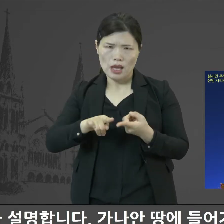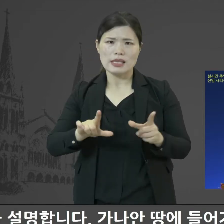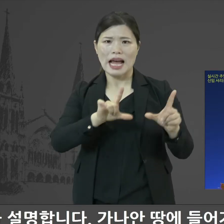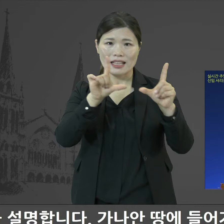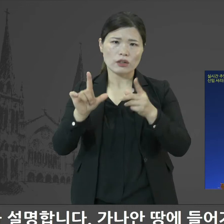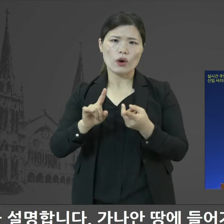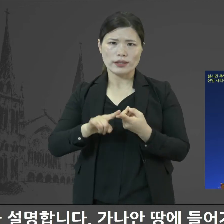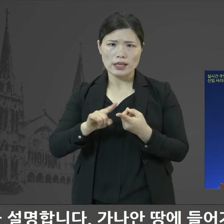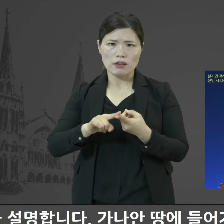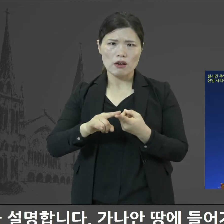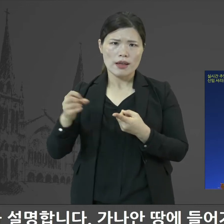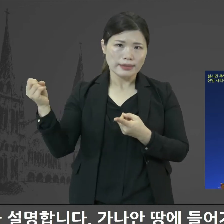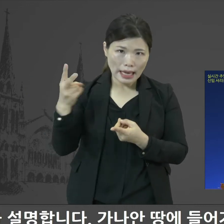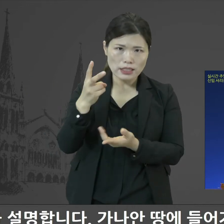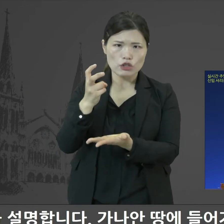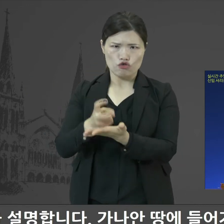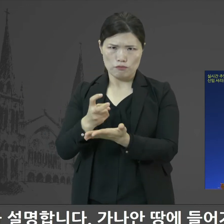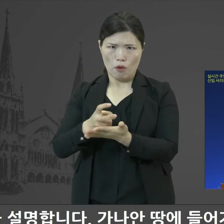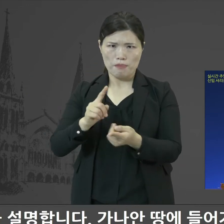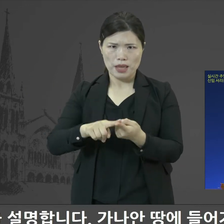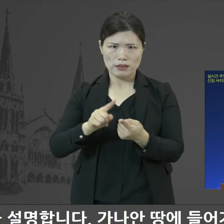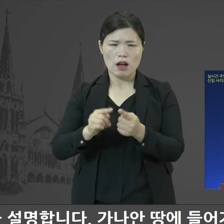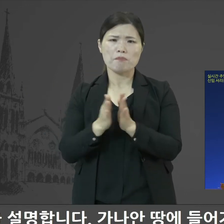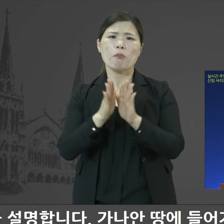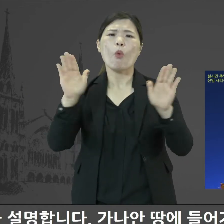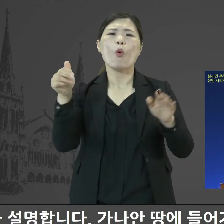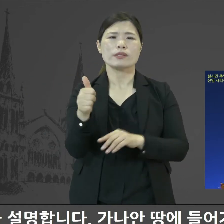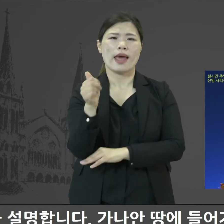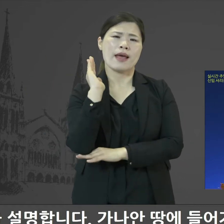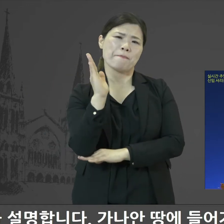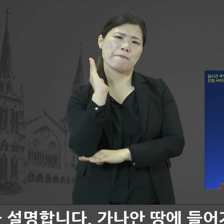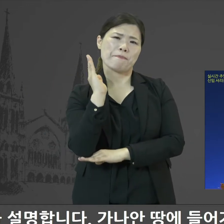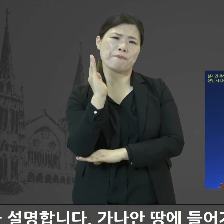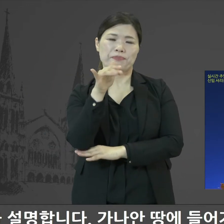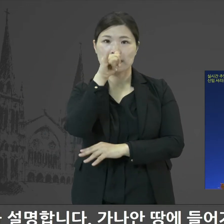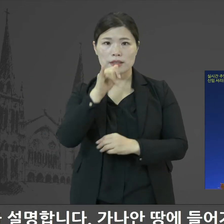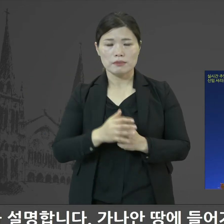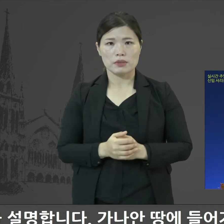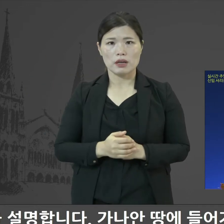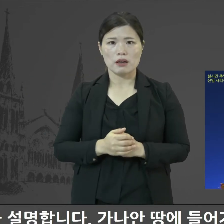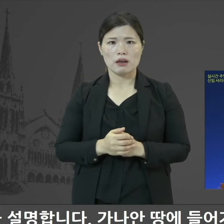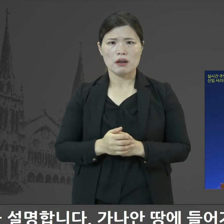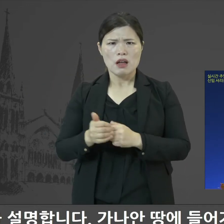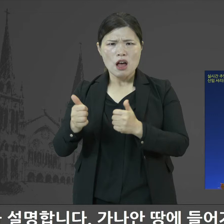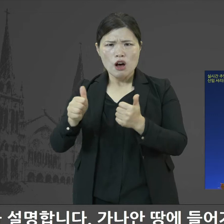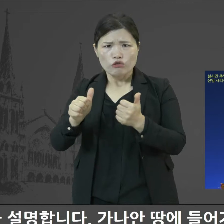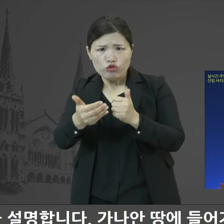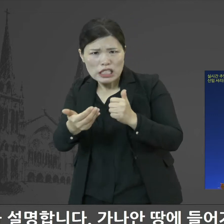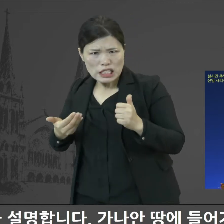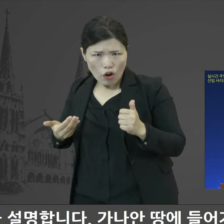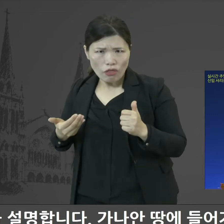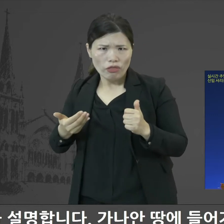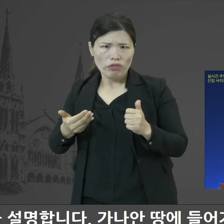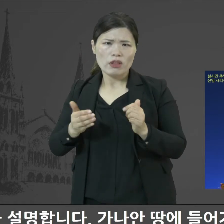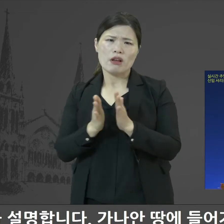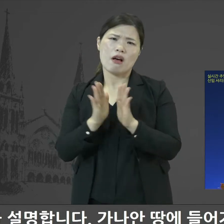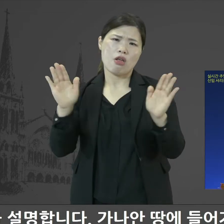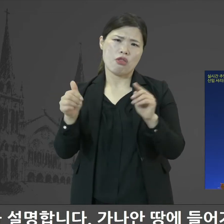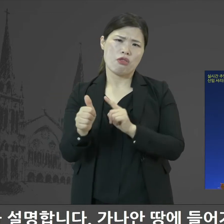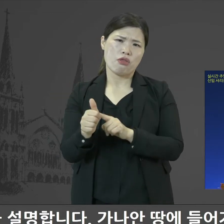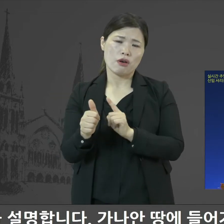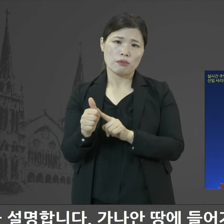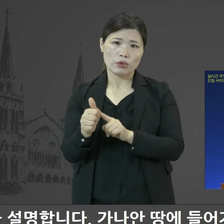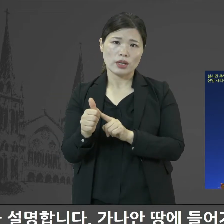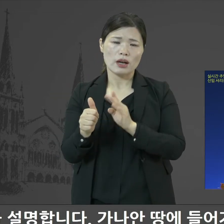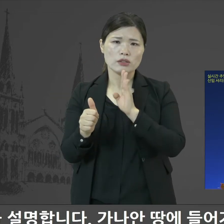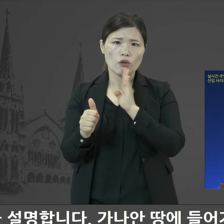율법을 설명하면서 가르쳐 줍니다. 마치 죽음을 목전에 둔 그 아버지가 자녀에게 그